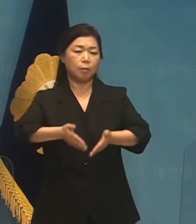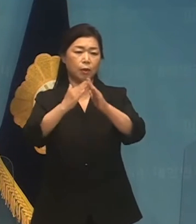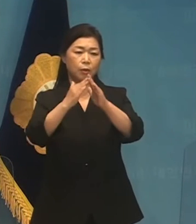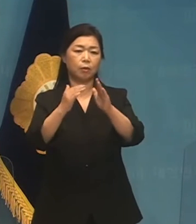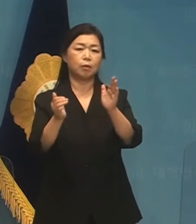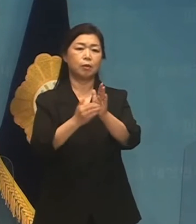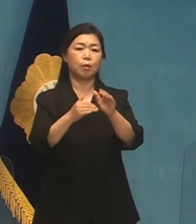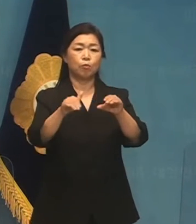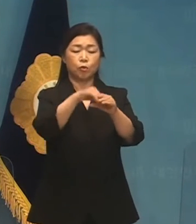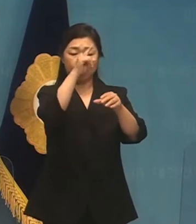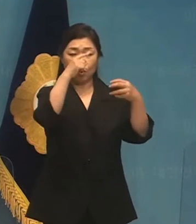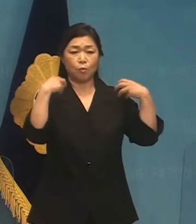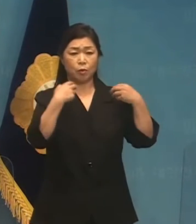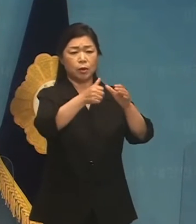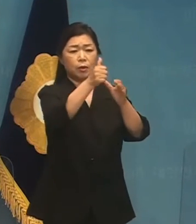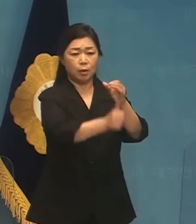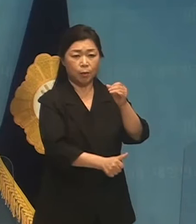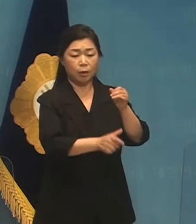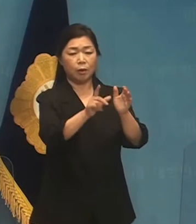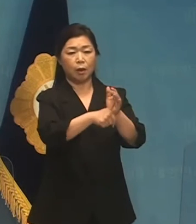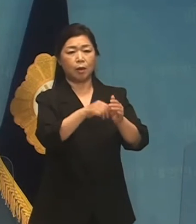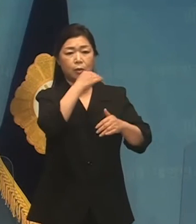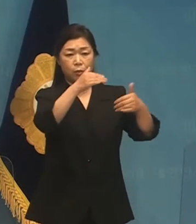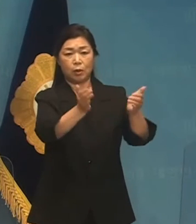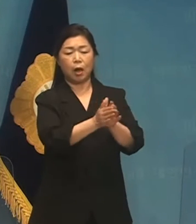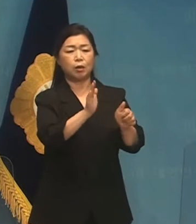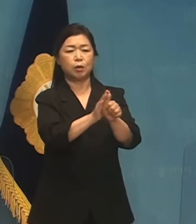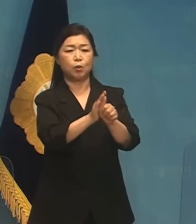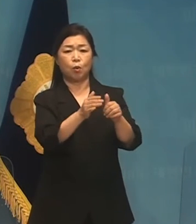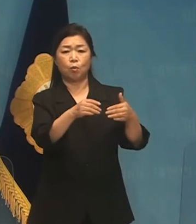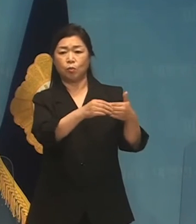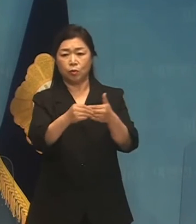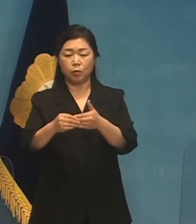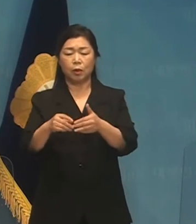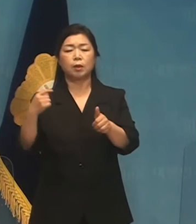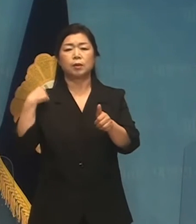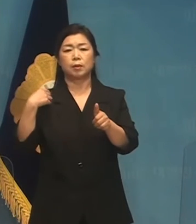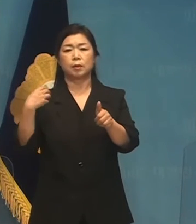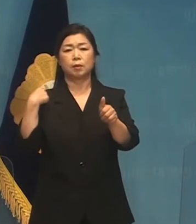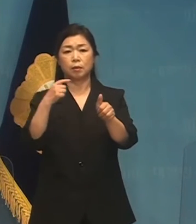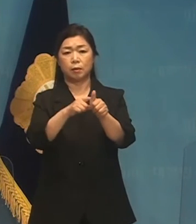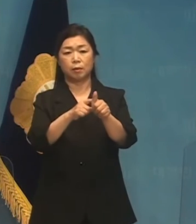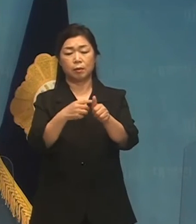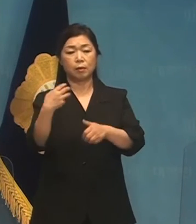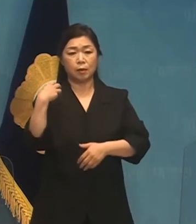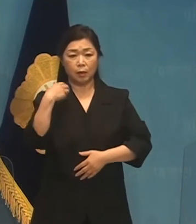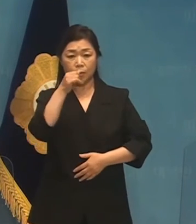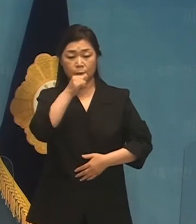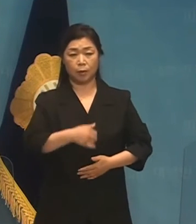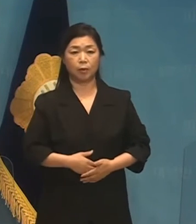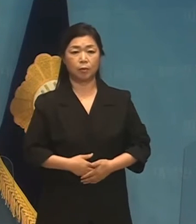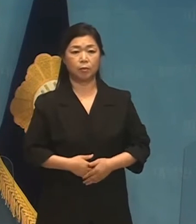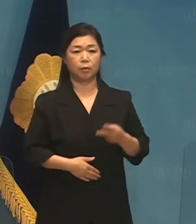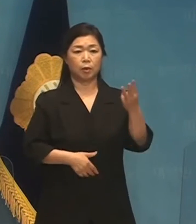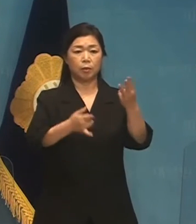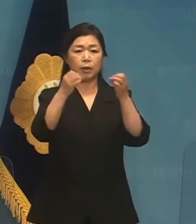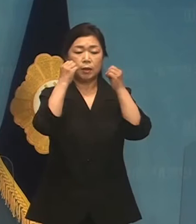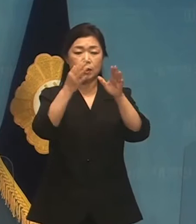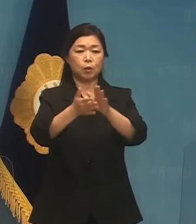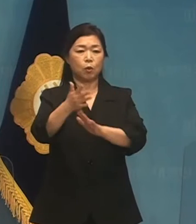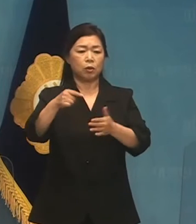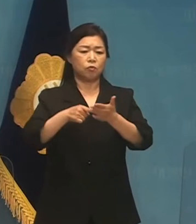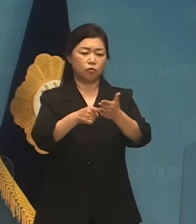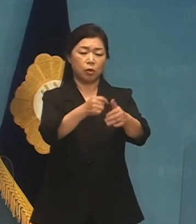정부의 실패에 정의당 지도부와 일부 의원들의 책임도 있습니다. 3기 신도시 추진